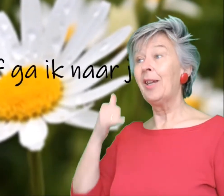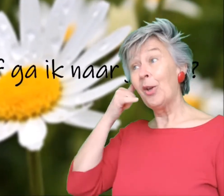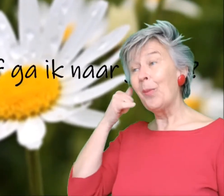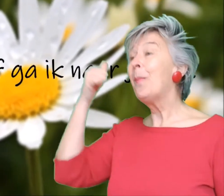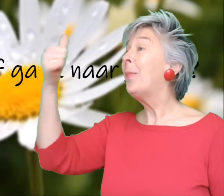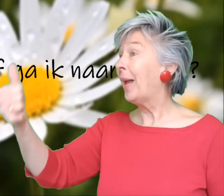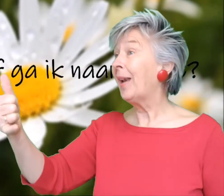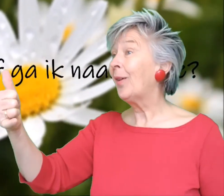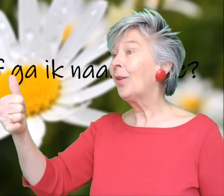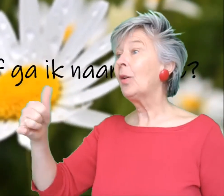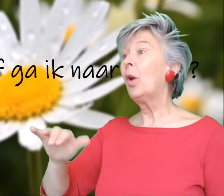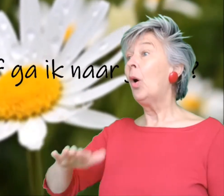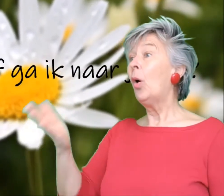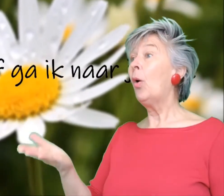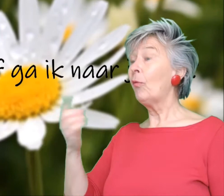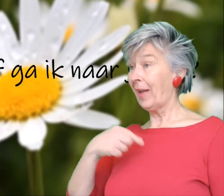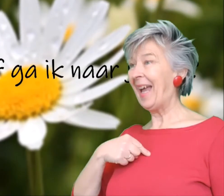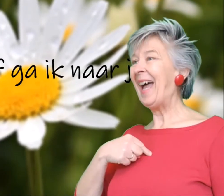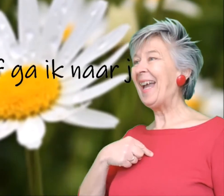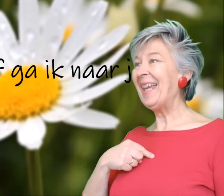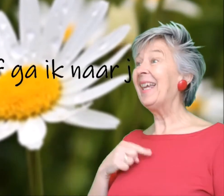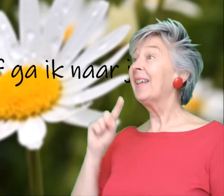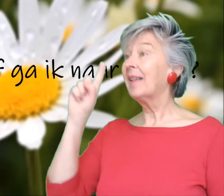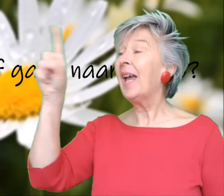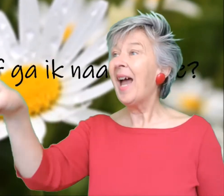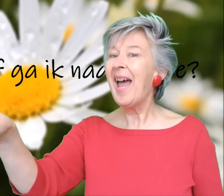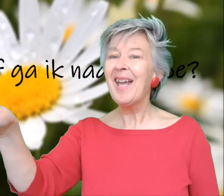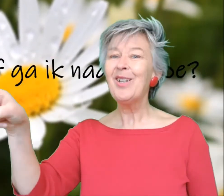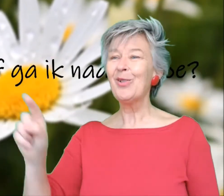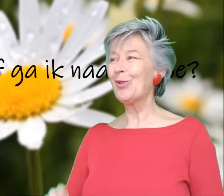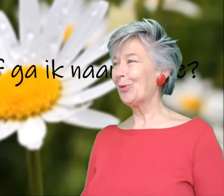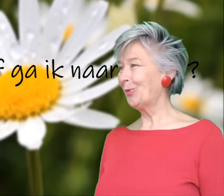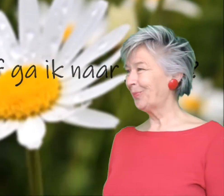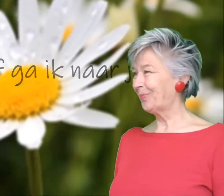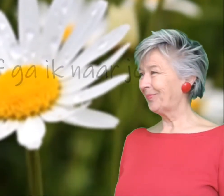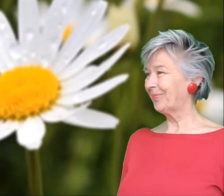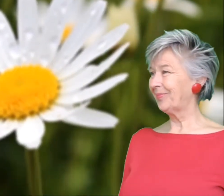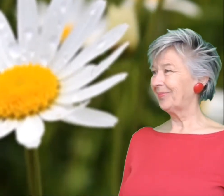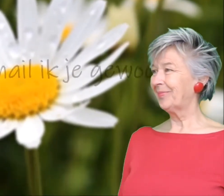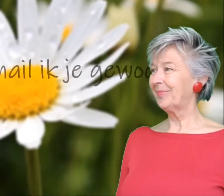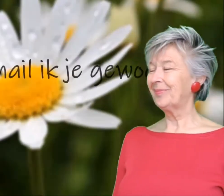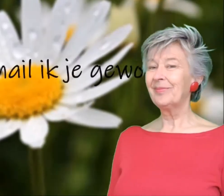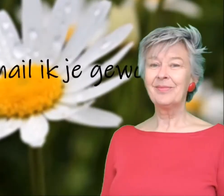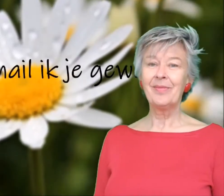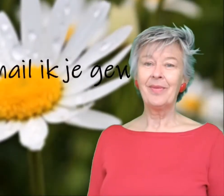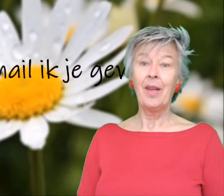Zal ik je bellen of ga ik naar je toe?